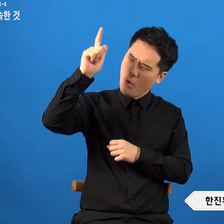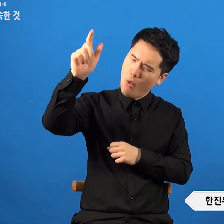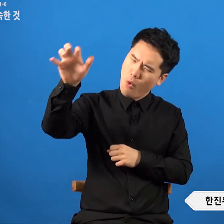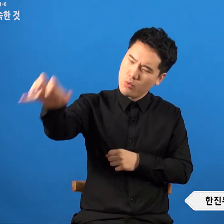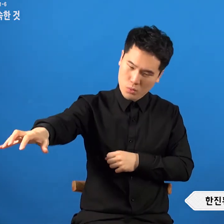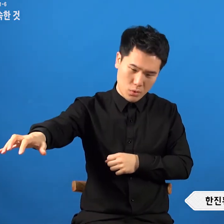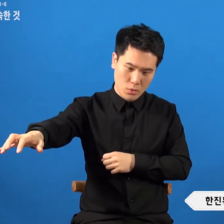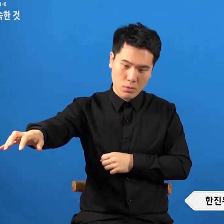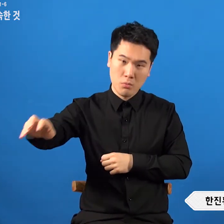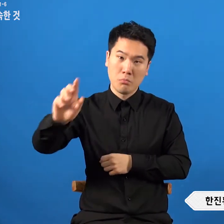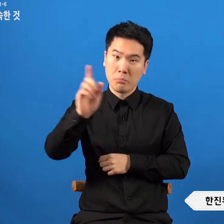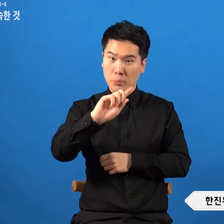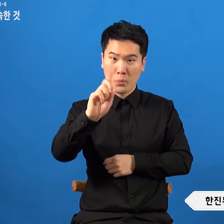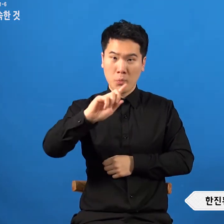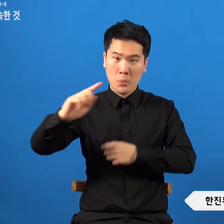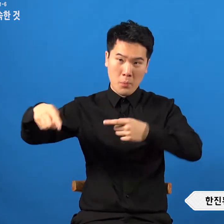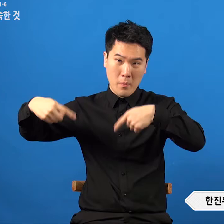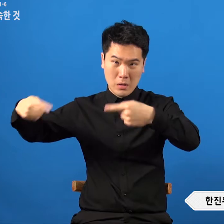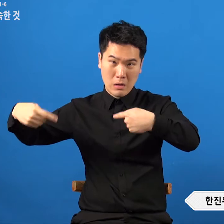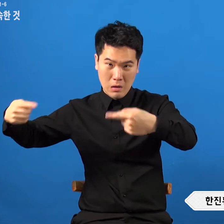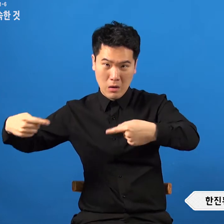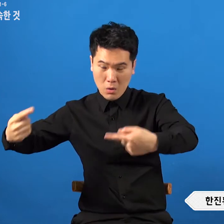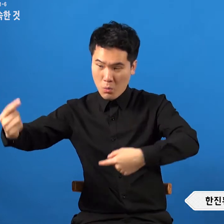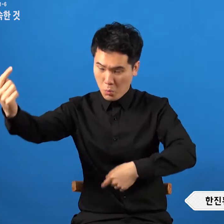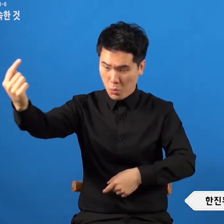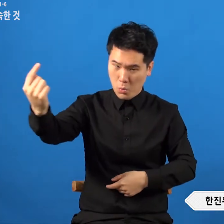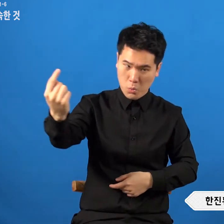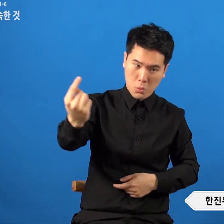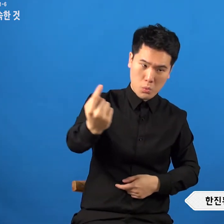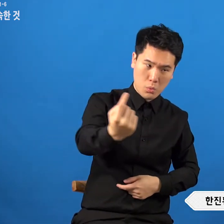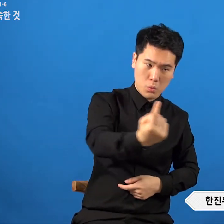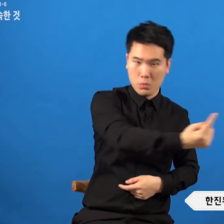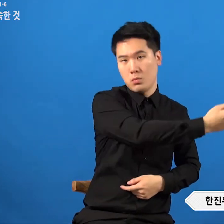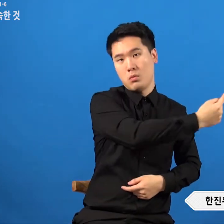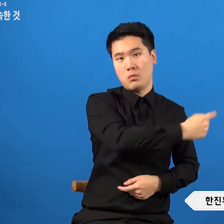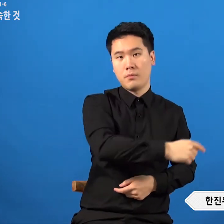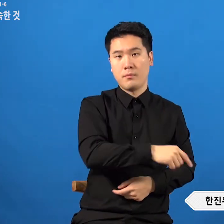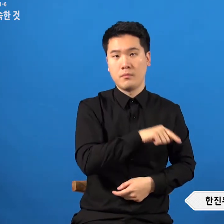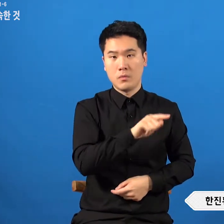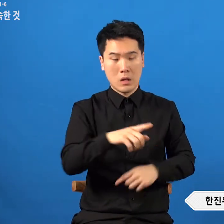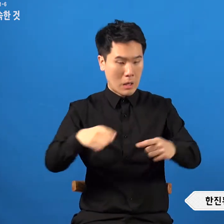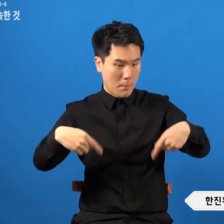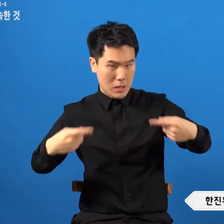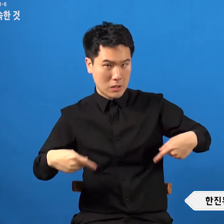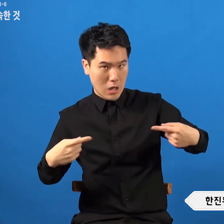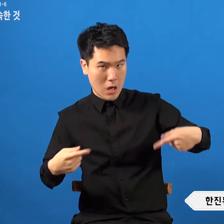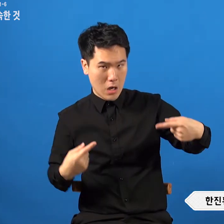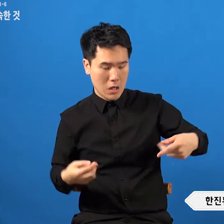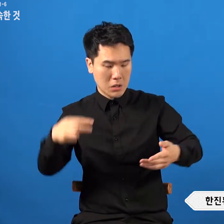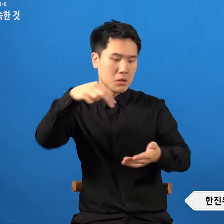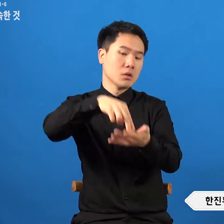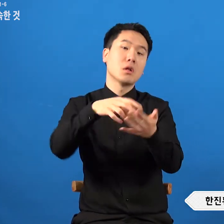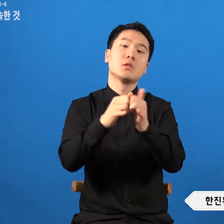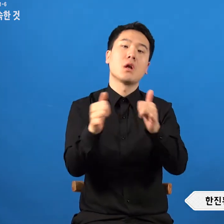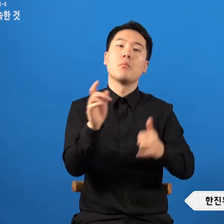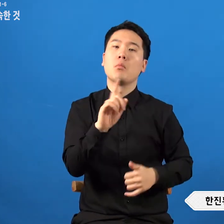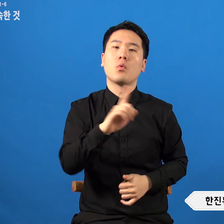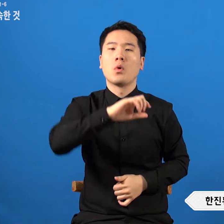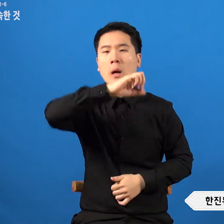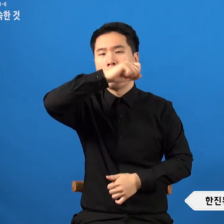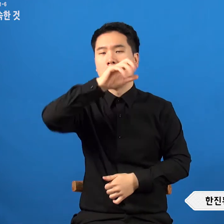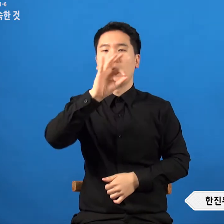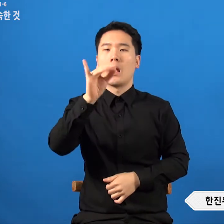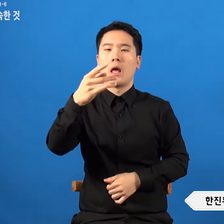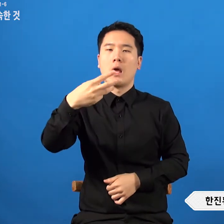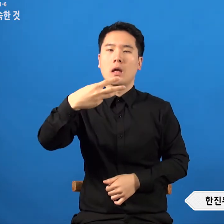저 멀리에서 마차 한 대가 다가오더니 스쳐 지나갑니다. 그 마차에는 에티오피아의